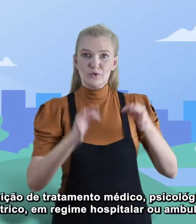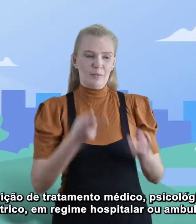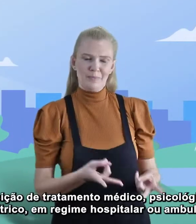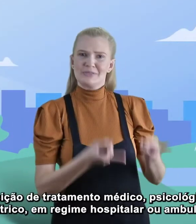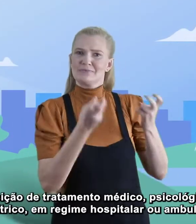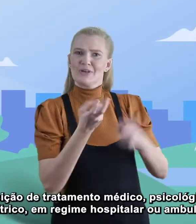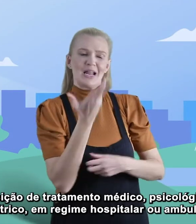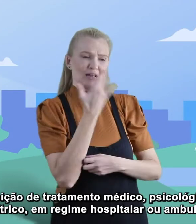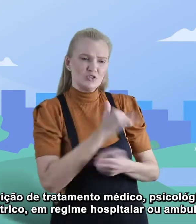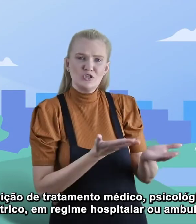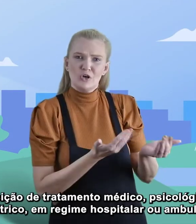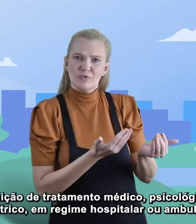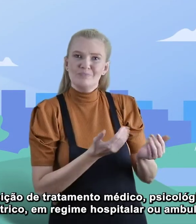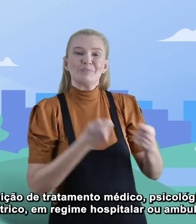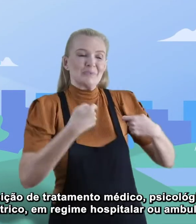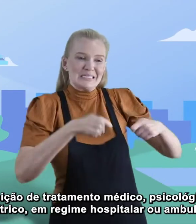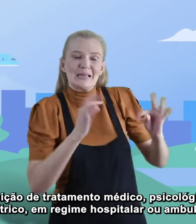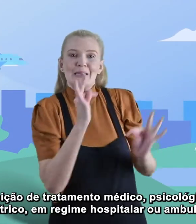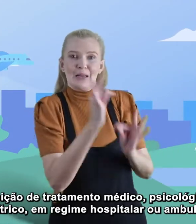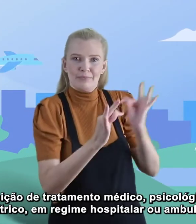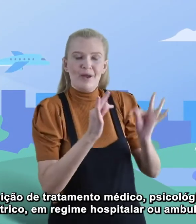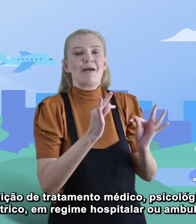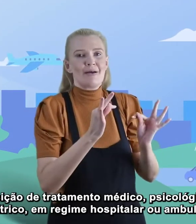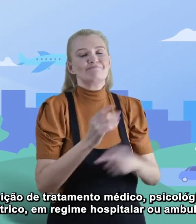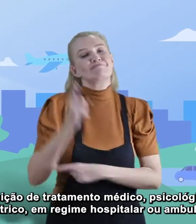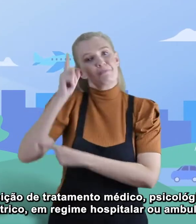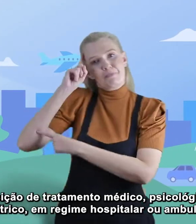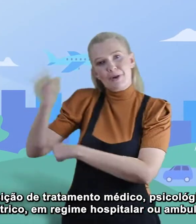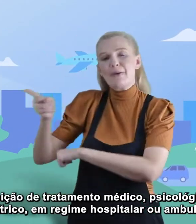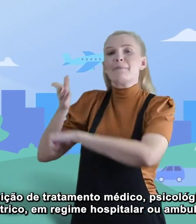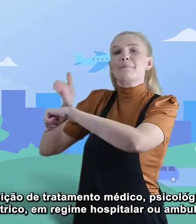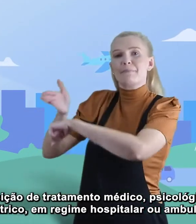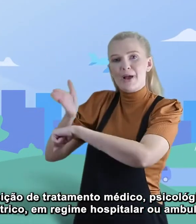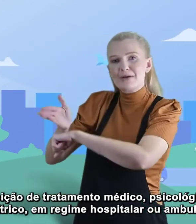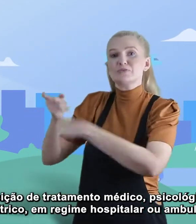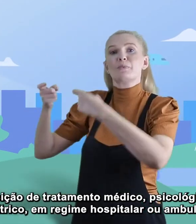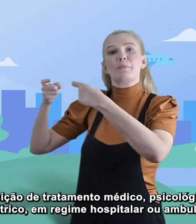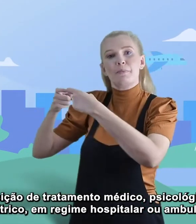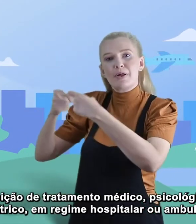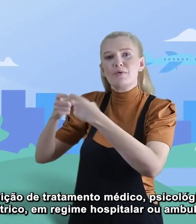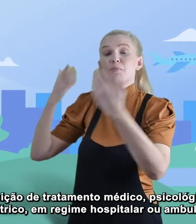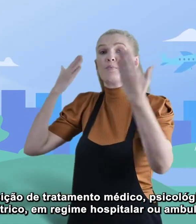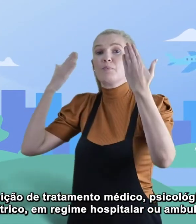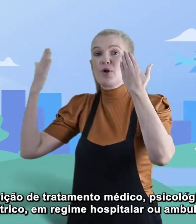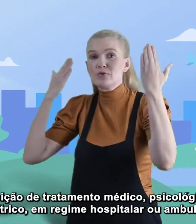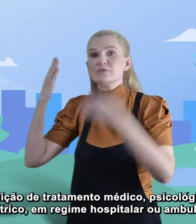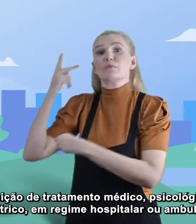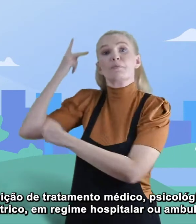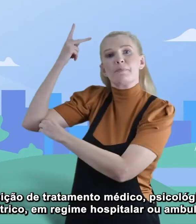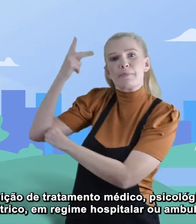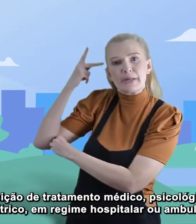Requisição de tratamento médico, psicológico ou psiquiátrico em regime hospitalar ou